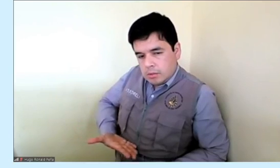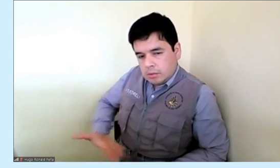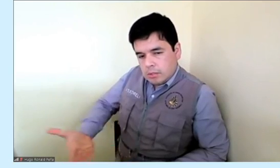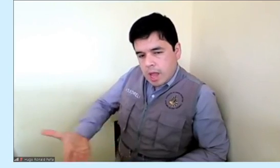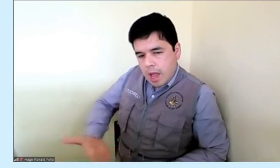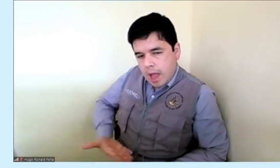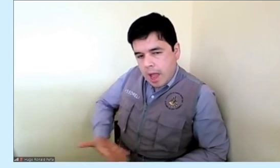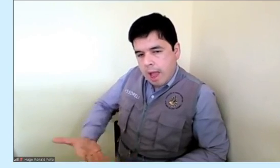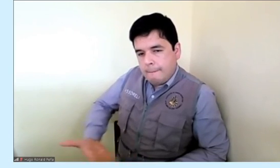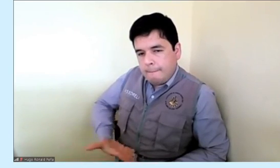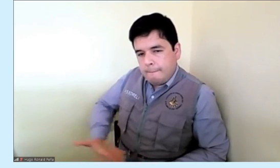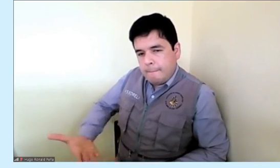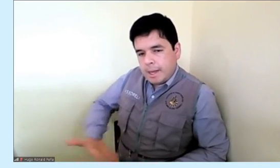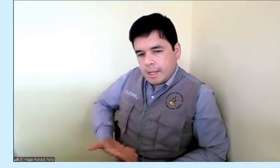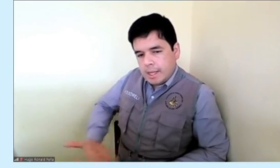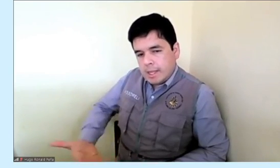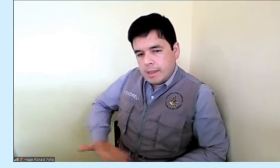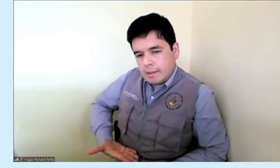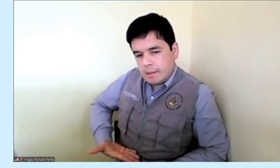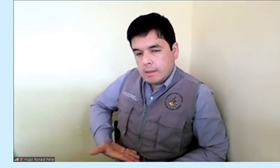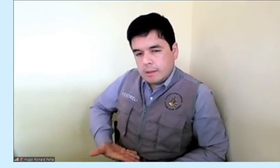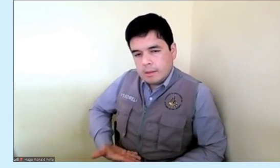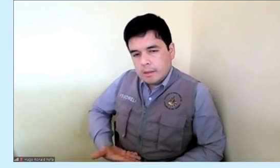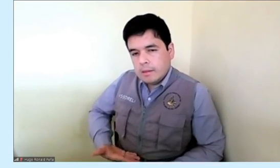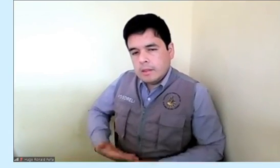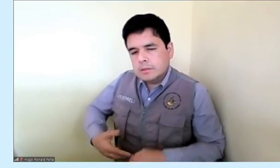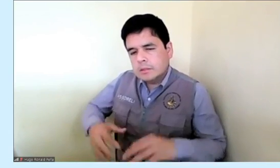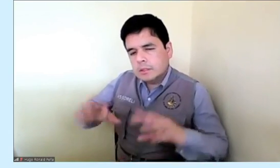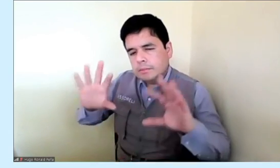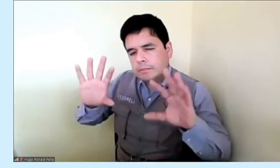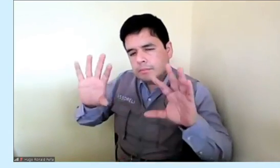La mano, la palma hacia arriba, tocando el estómago es hambre.